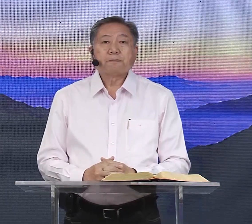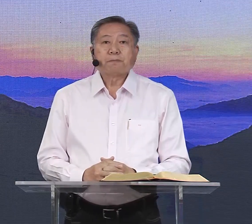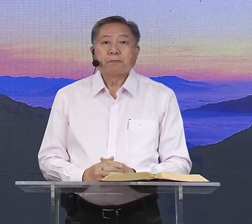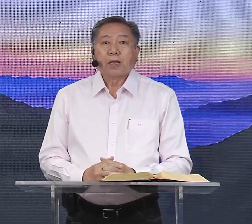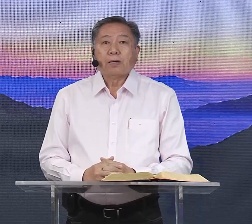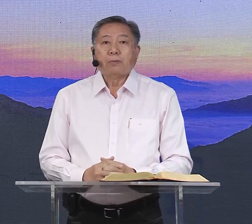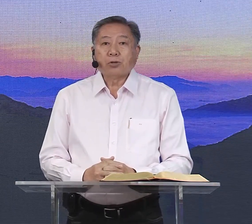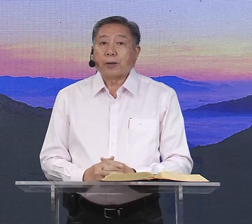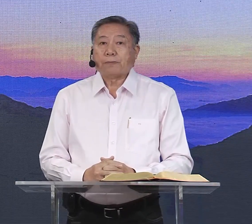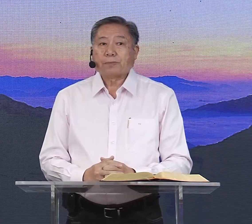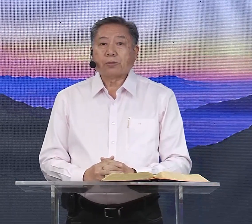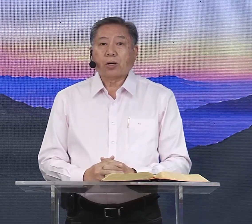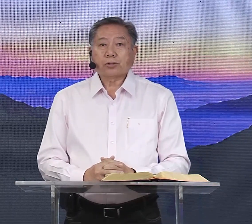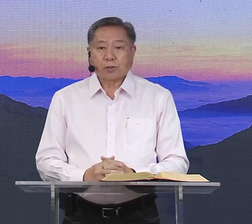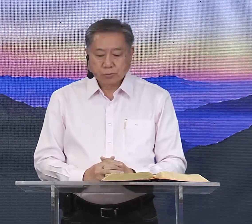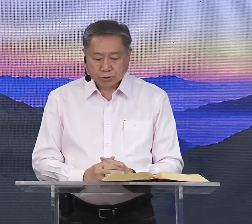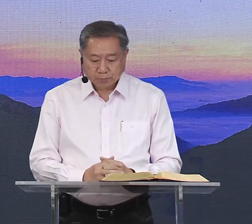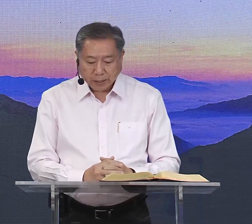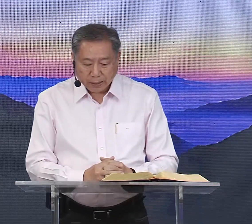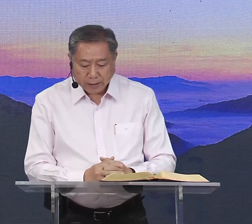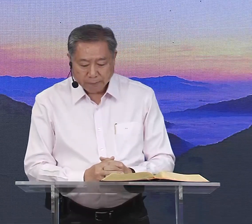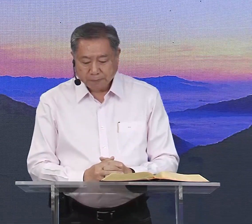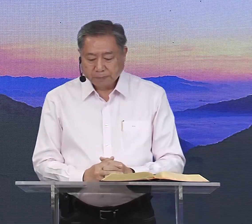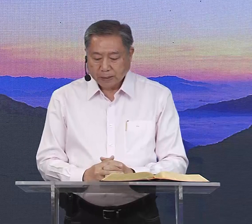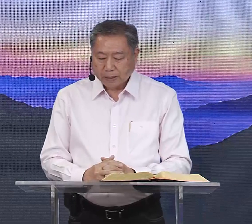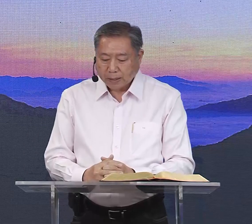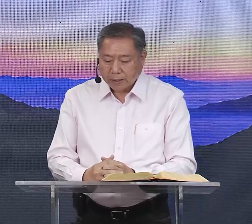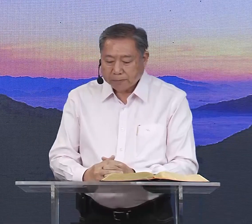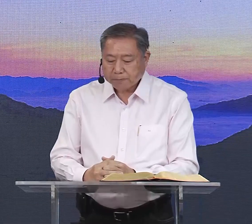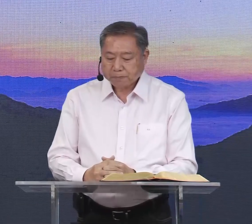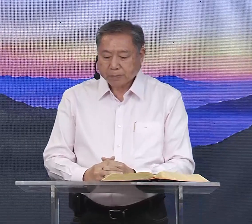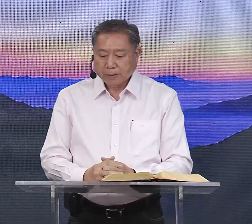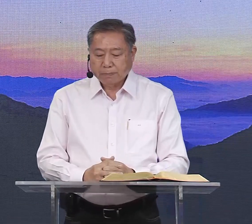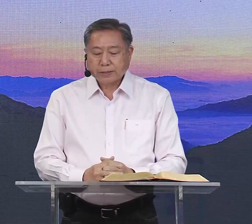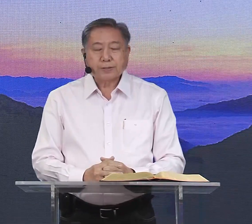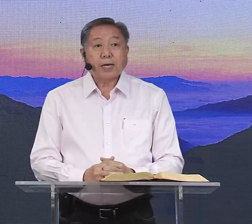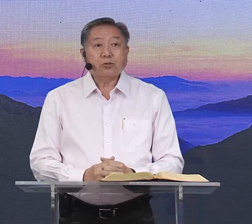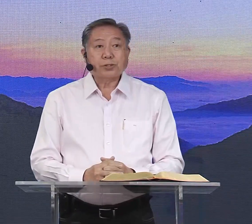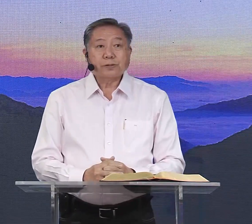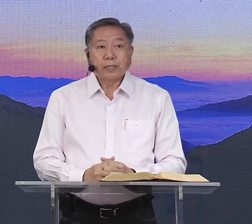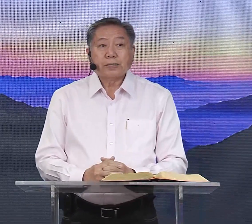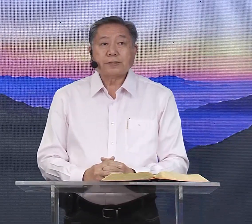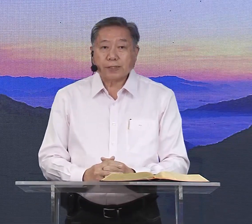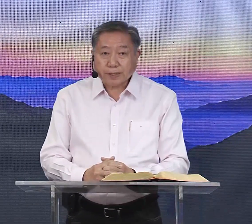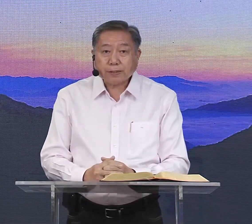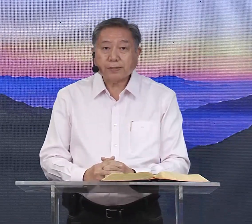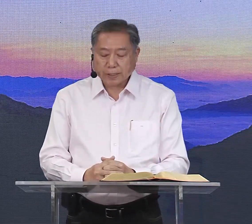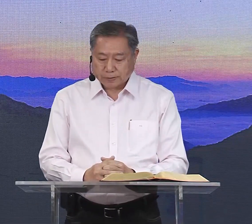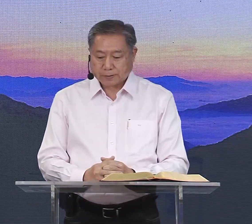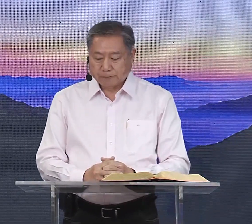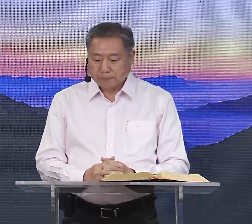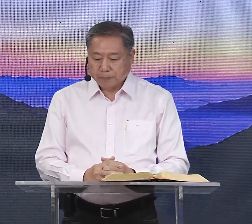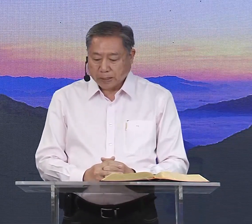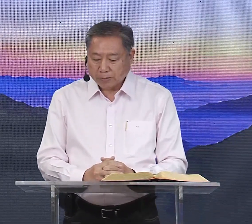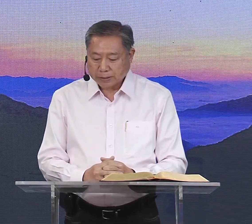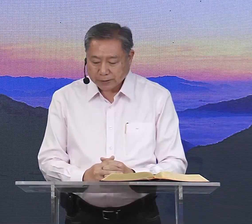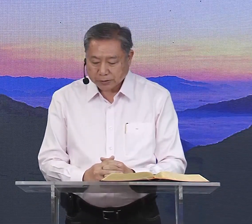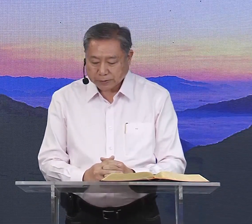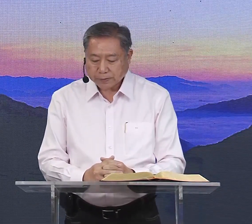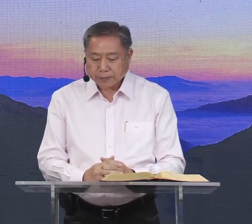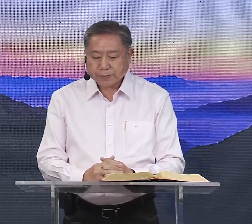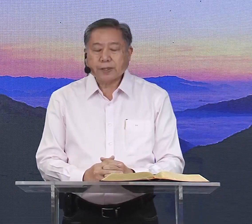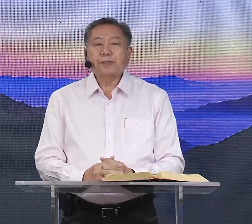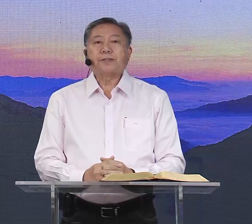país. Muito bem, então nós vamos para a mensagem 66. A